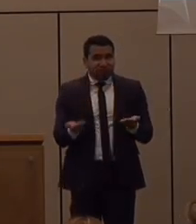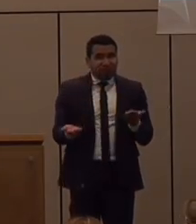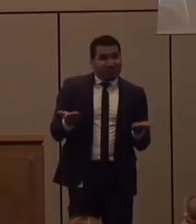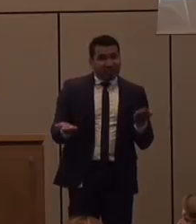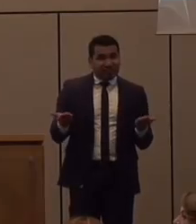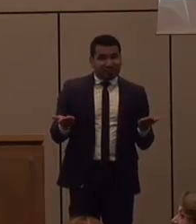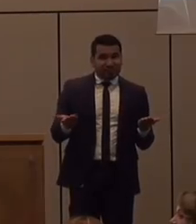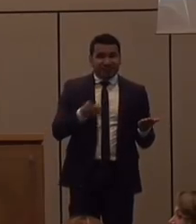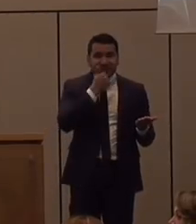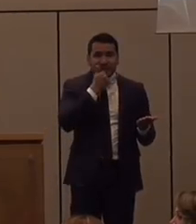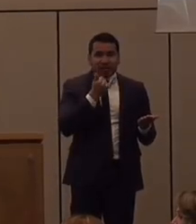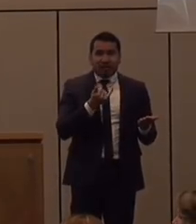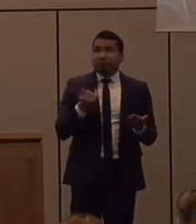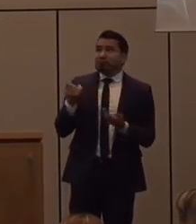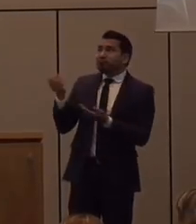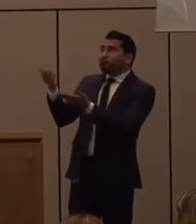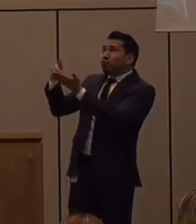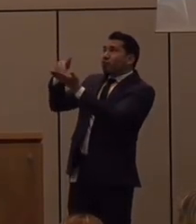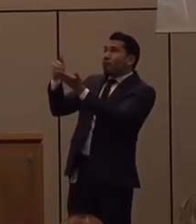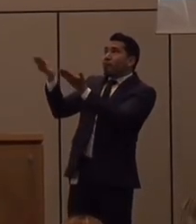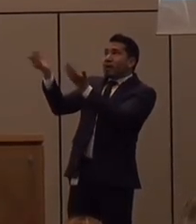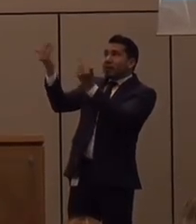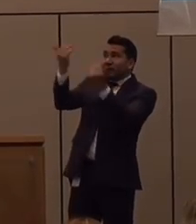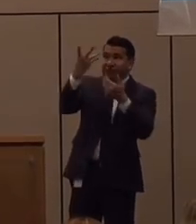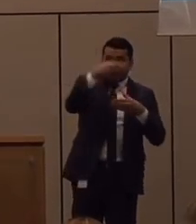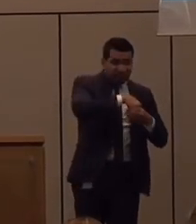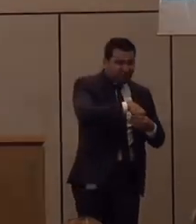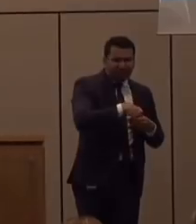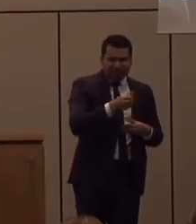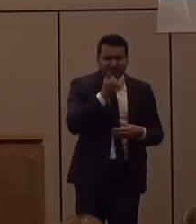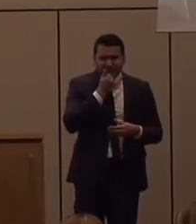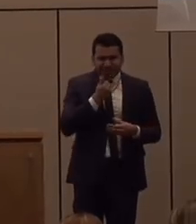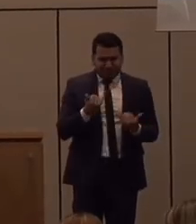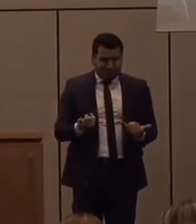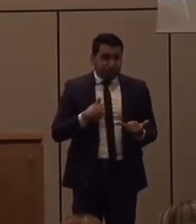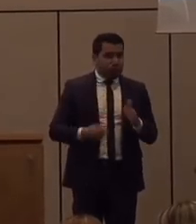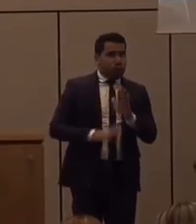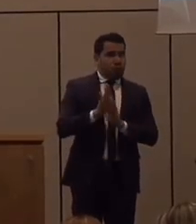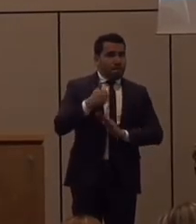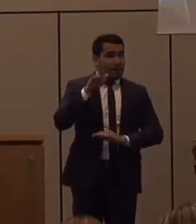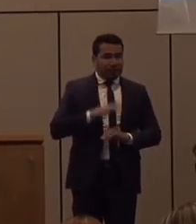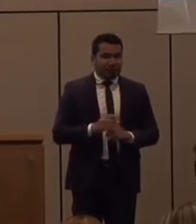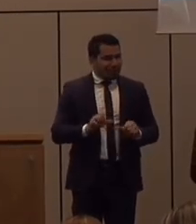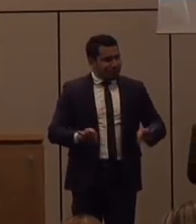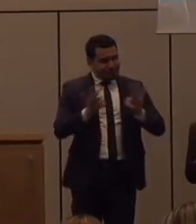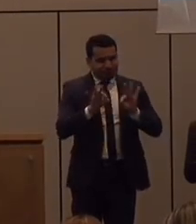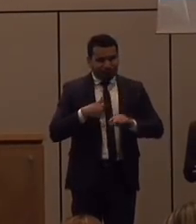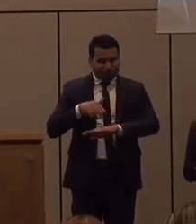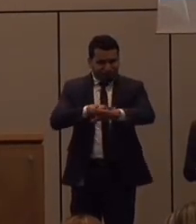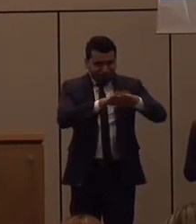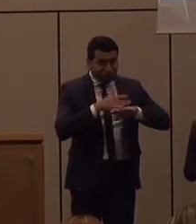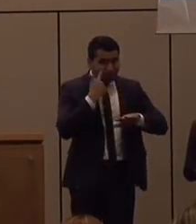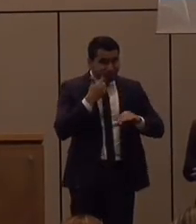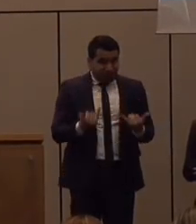exporta con las importaciones porque yo creo que ahí estamos creciendo mucho más en exportaciones que en importaciones entonces aquí sí